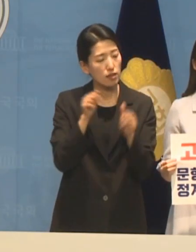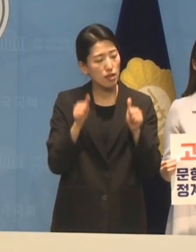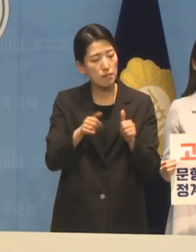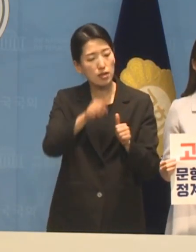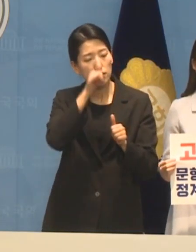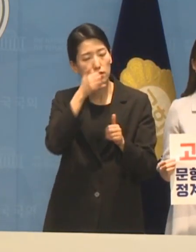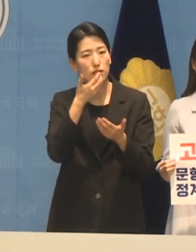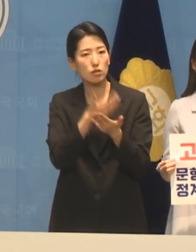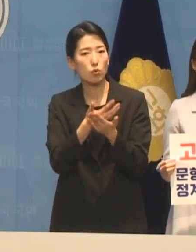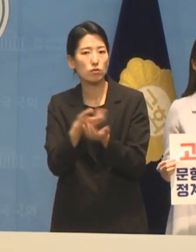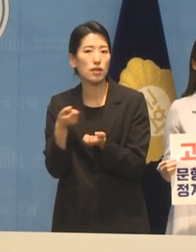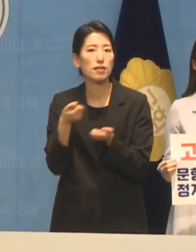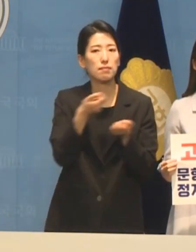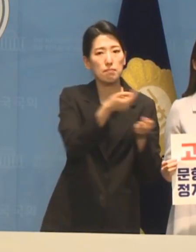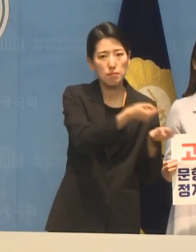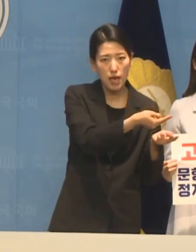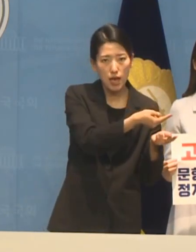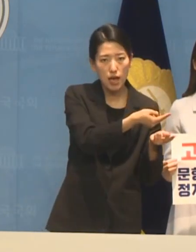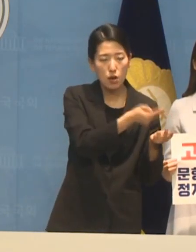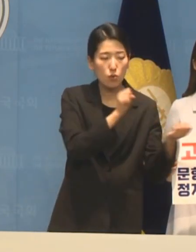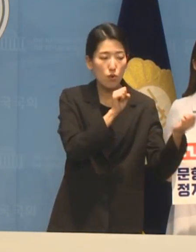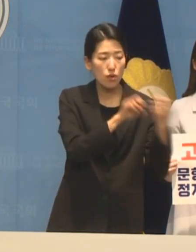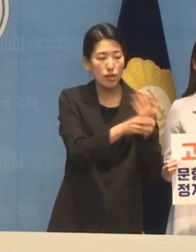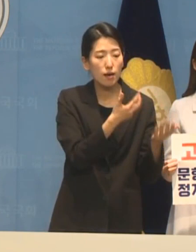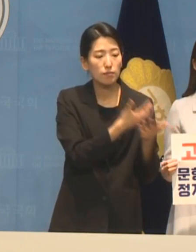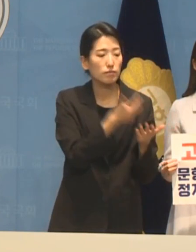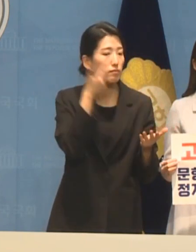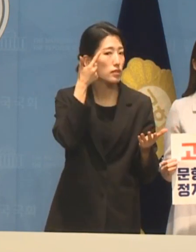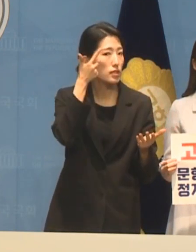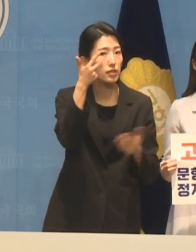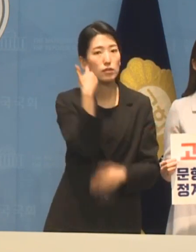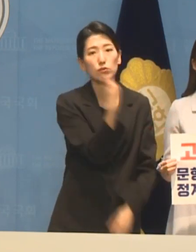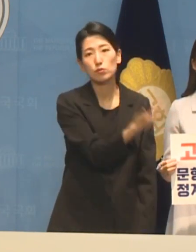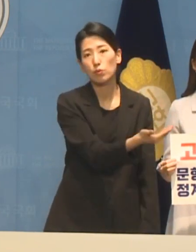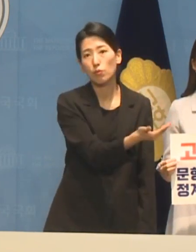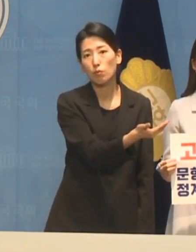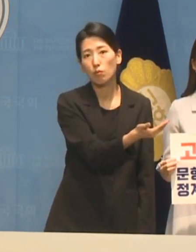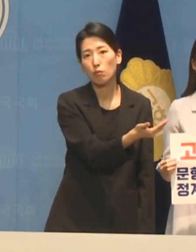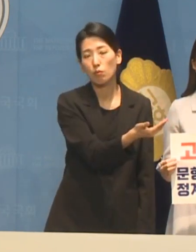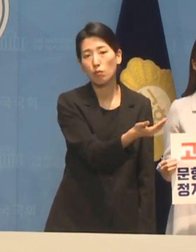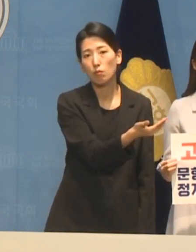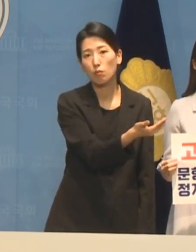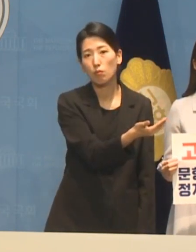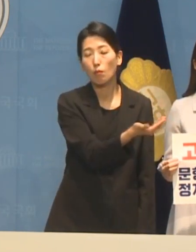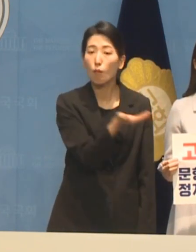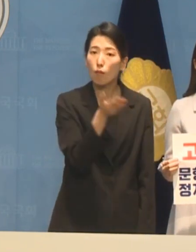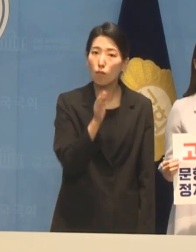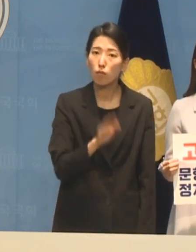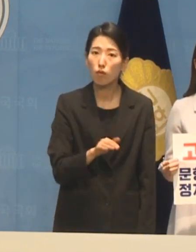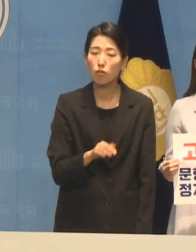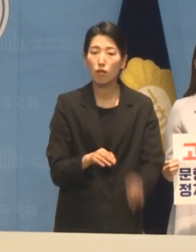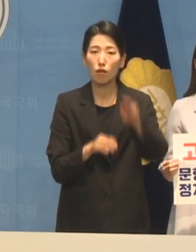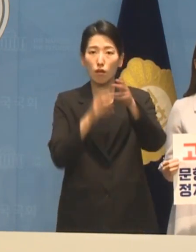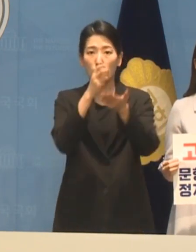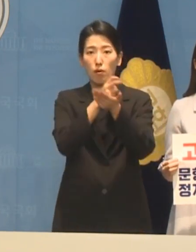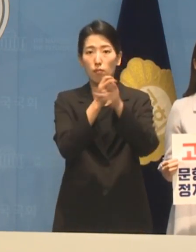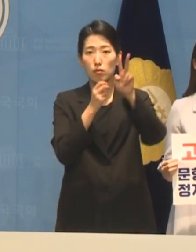후 7일간의 답변 기일을 보장하도록 되어 있는데도 불구하고 헌법재판소법